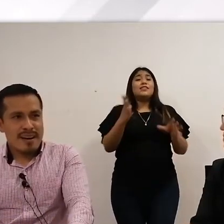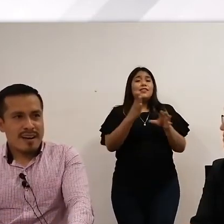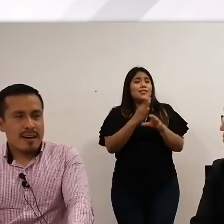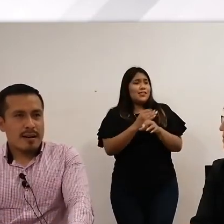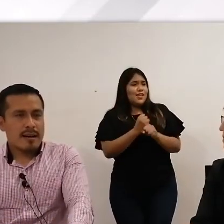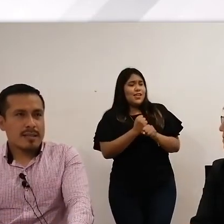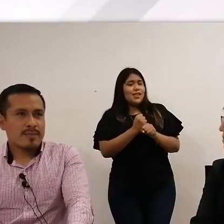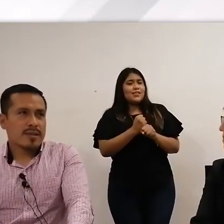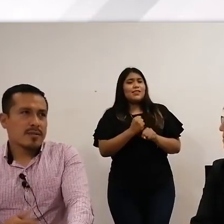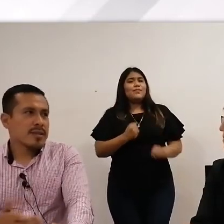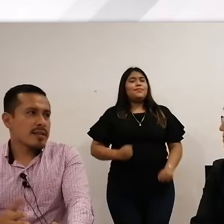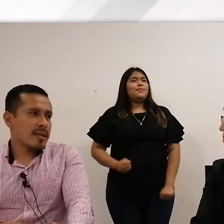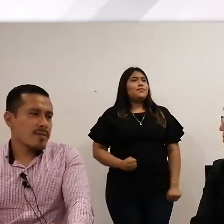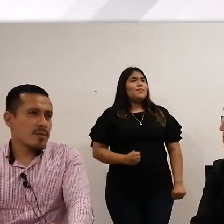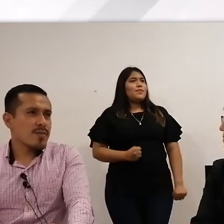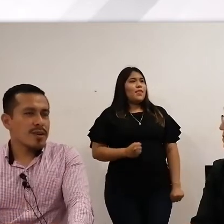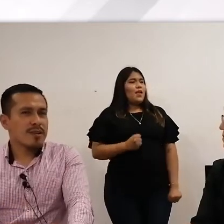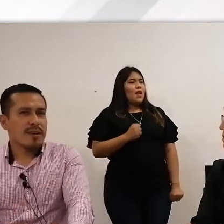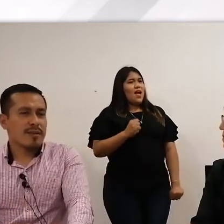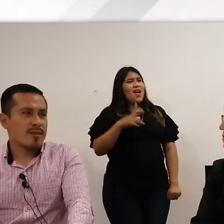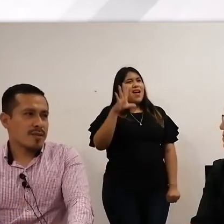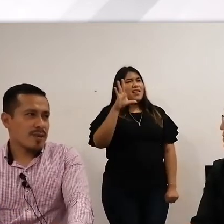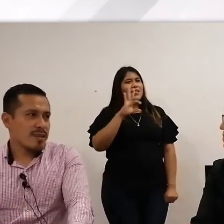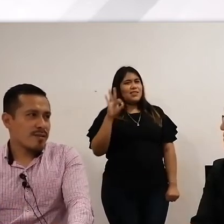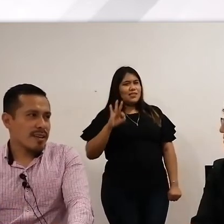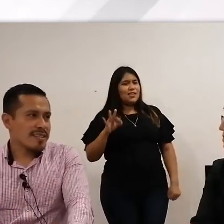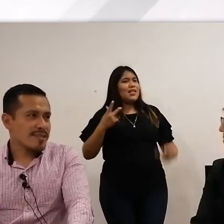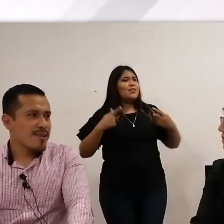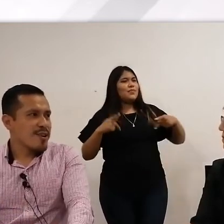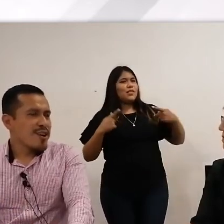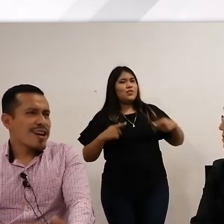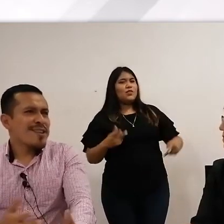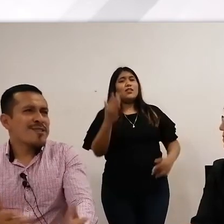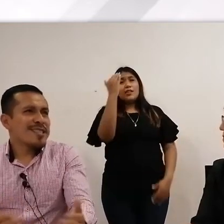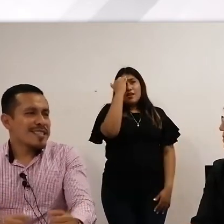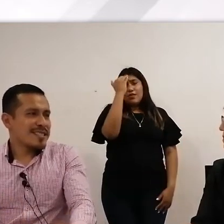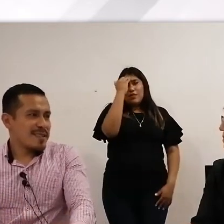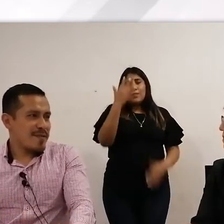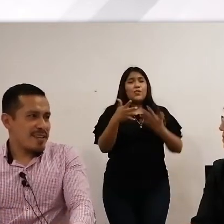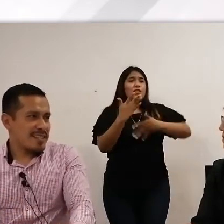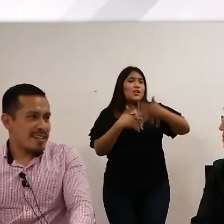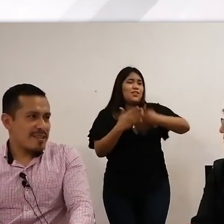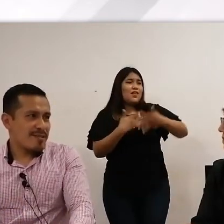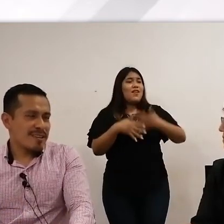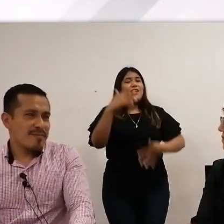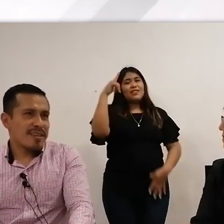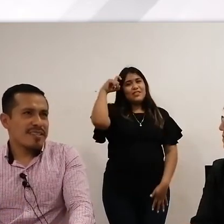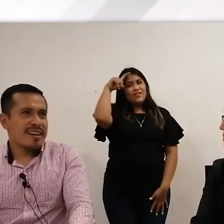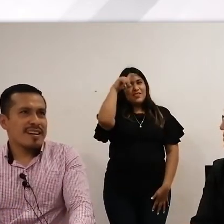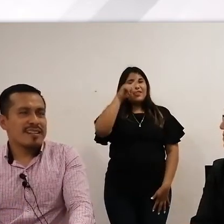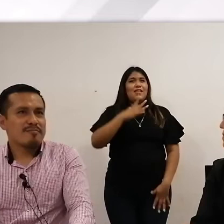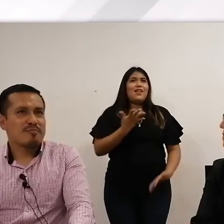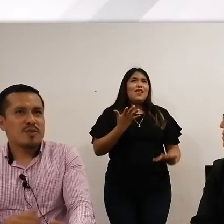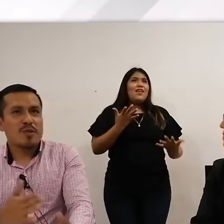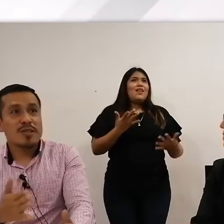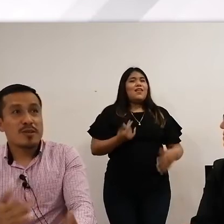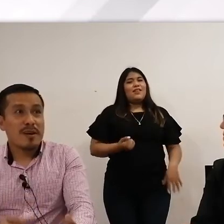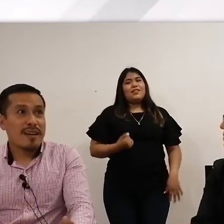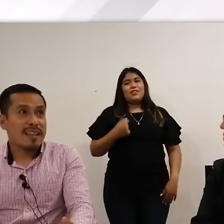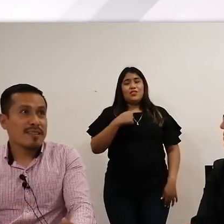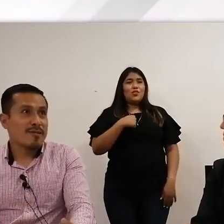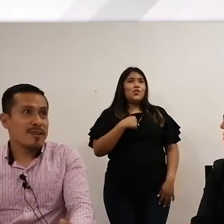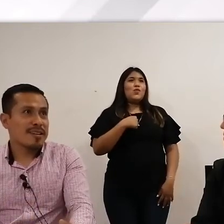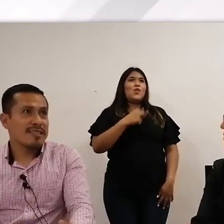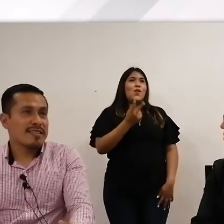ya para las personas que tenemos un poquito de conocimiento de esto, nos es difícil, ¿no? De repente yo